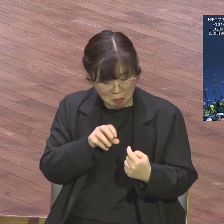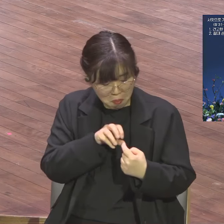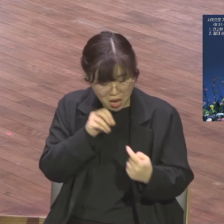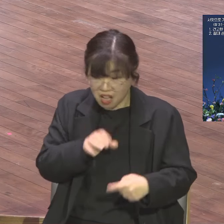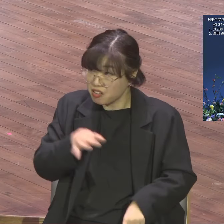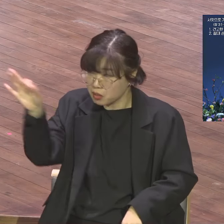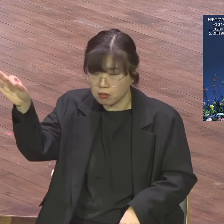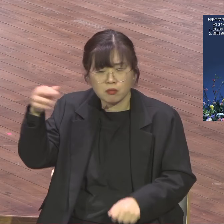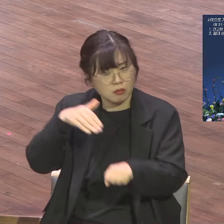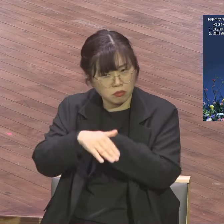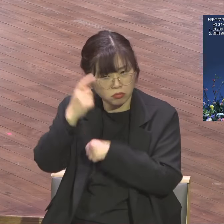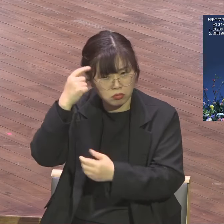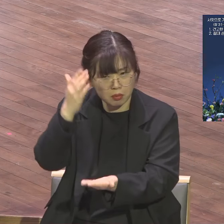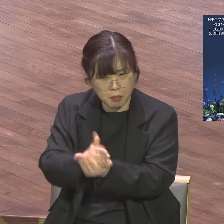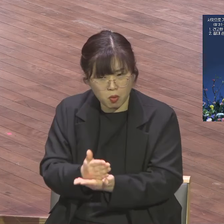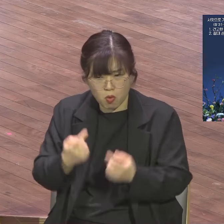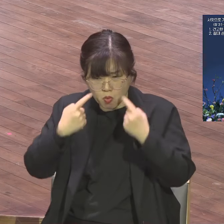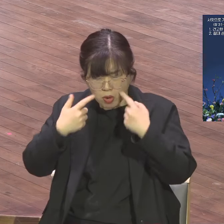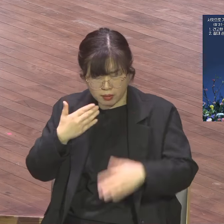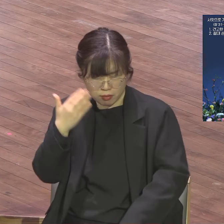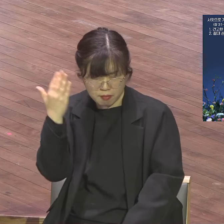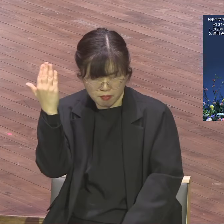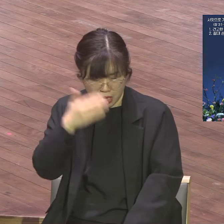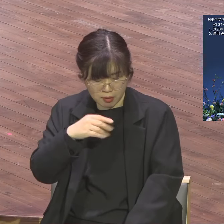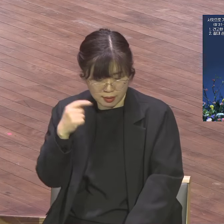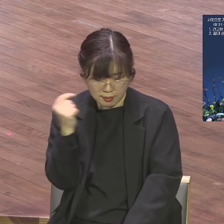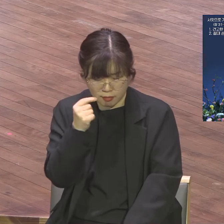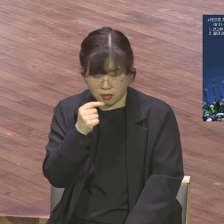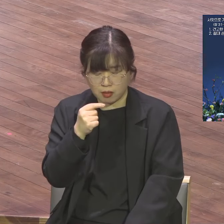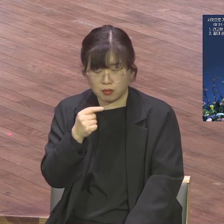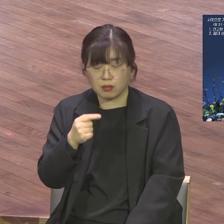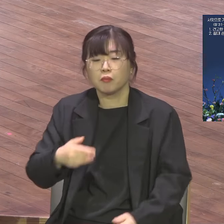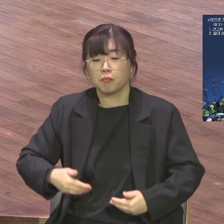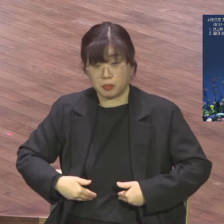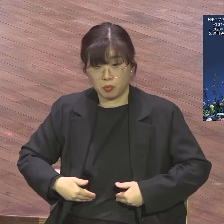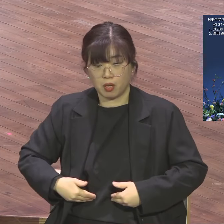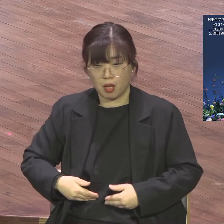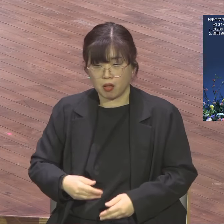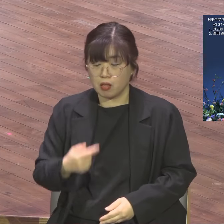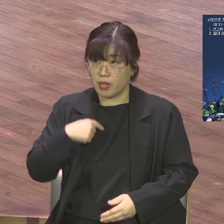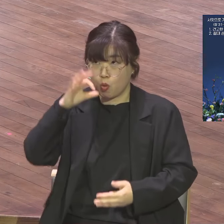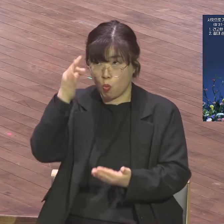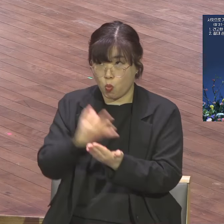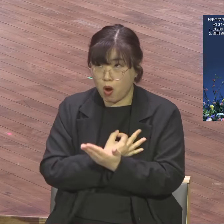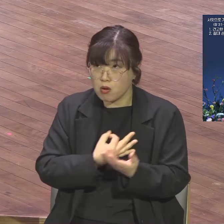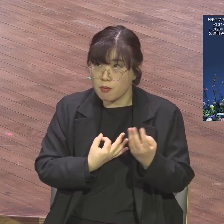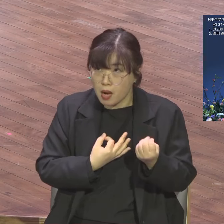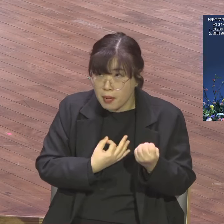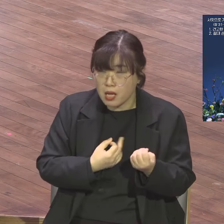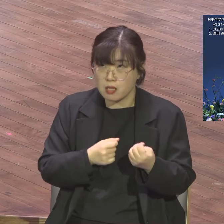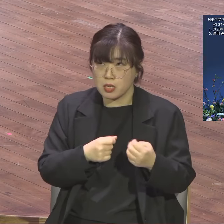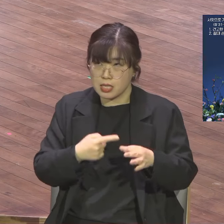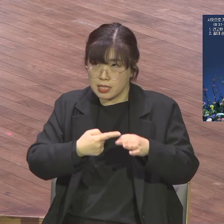뭐 토요일에 미리 다 준비하죠. 너무 감사하죠. 들을 때마다.